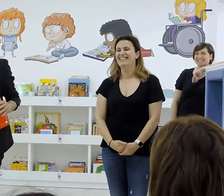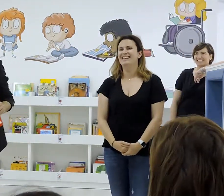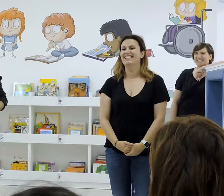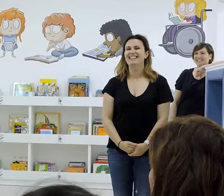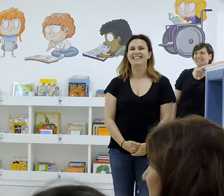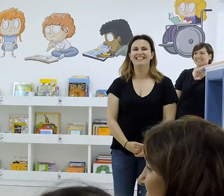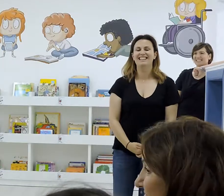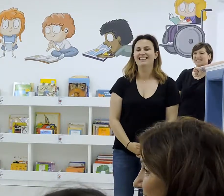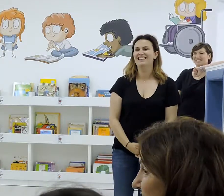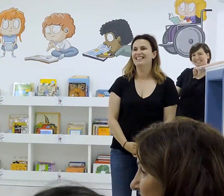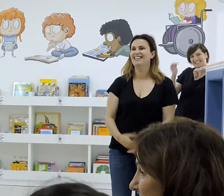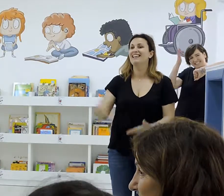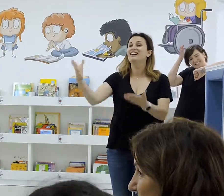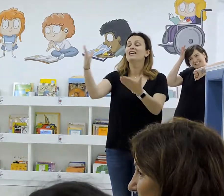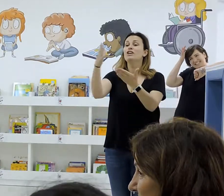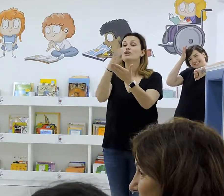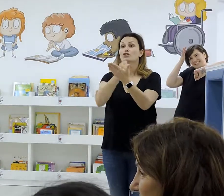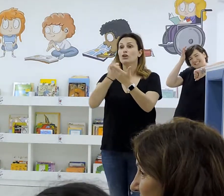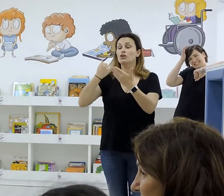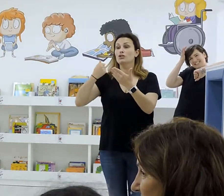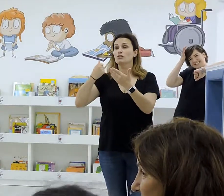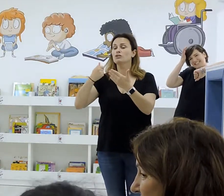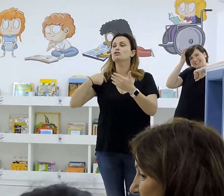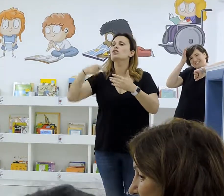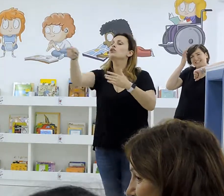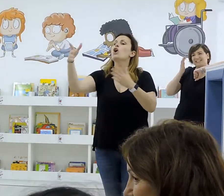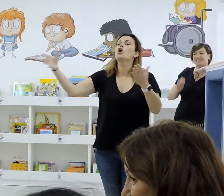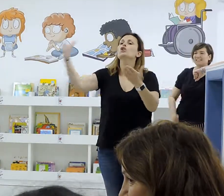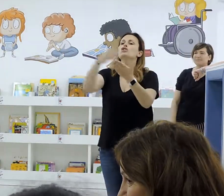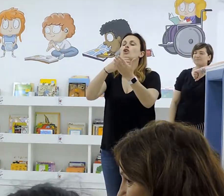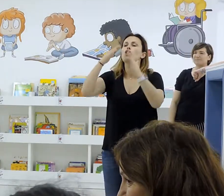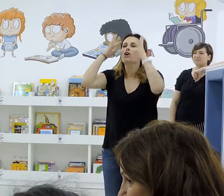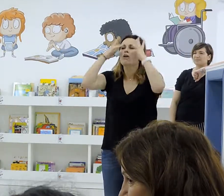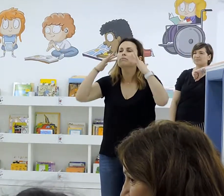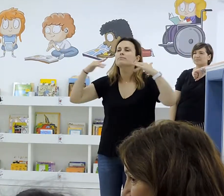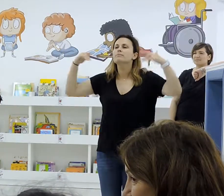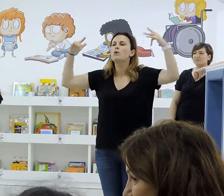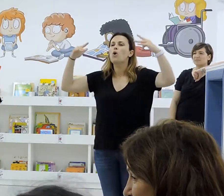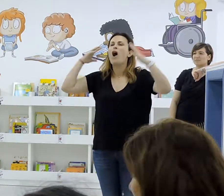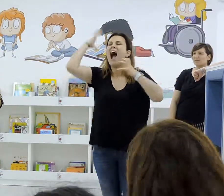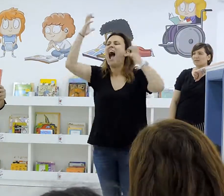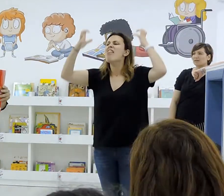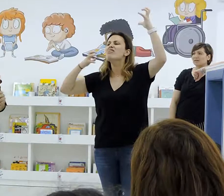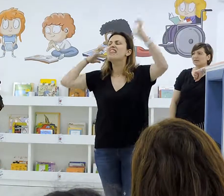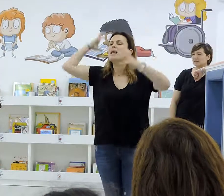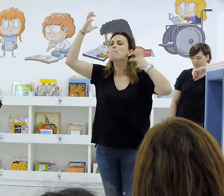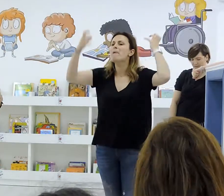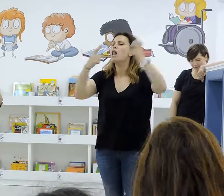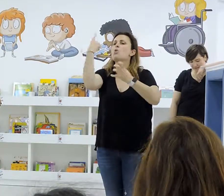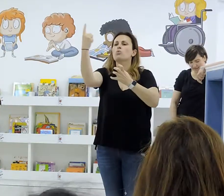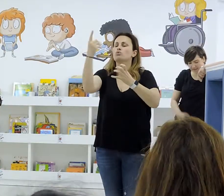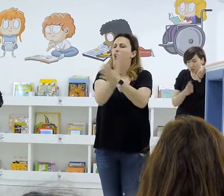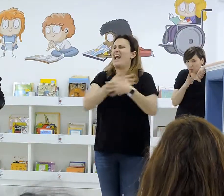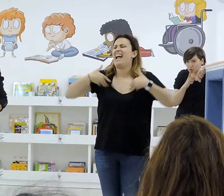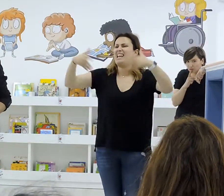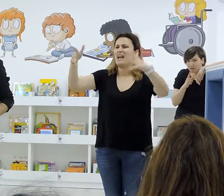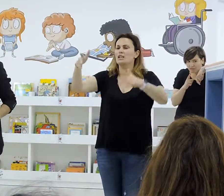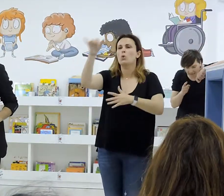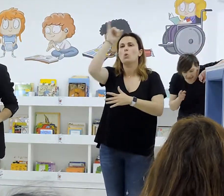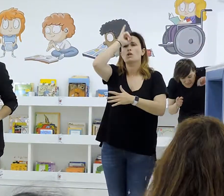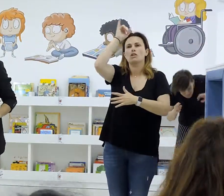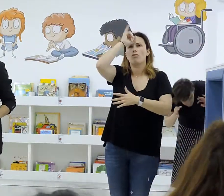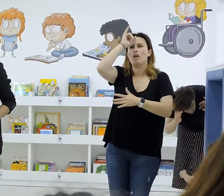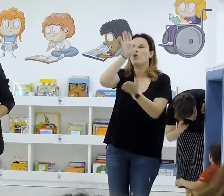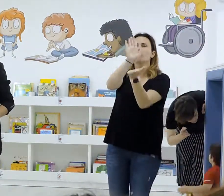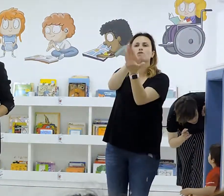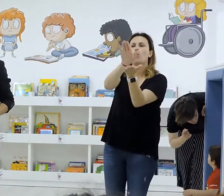Ya, todos pensáis en algún animal. A ver, pensamos. Un animal. A ver. Y los